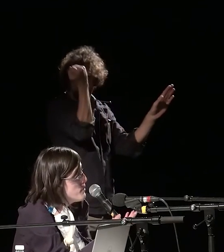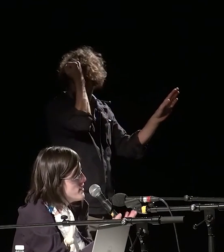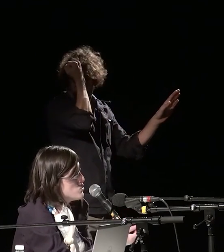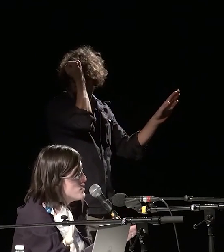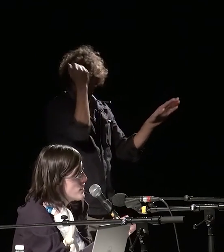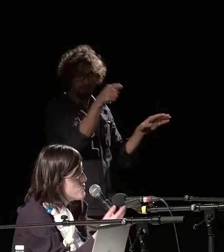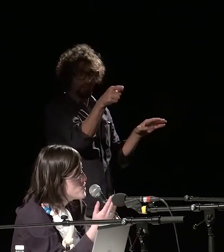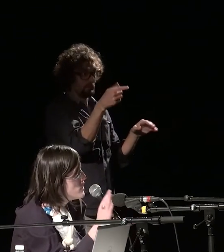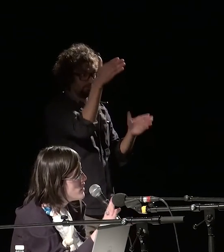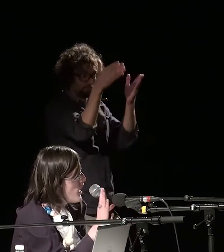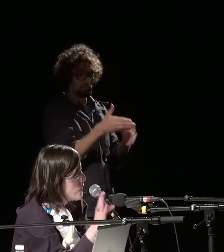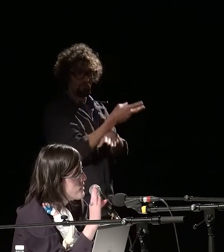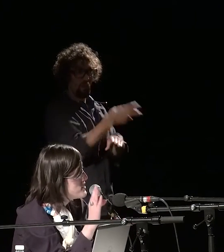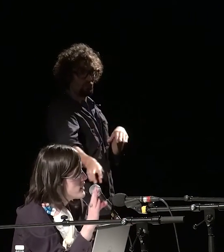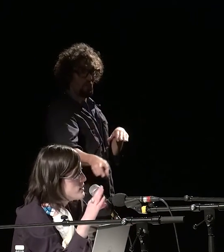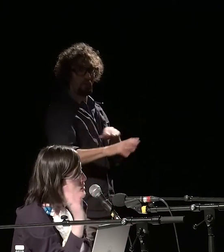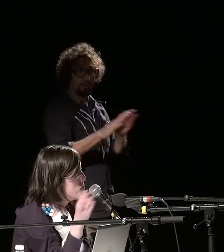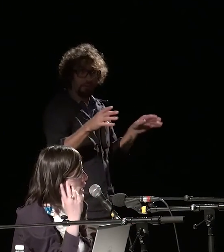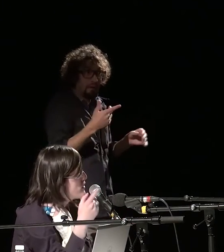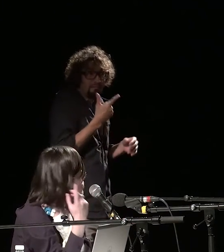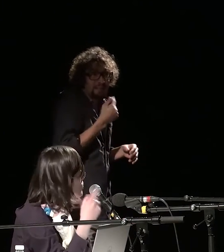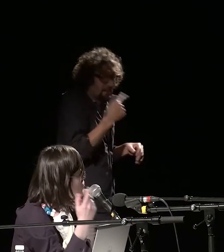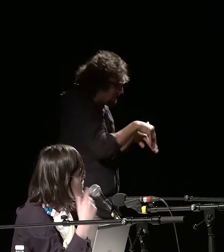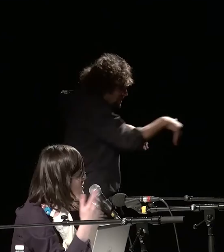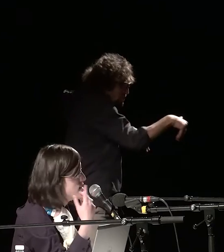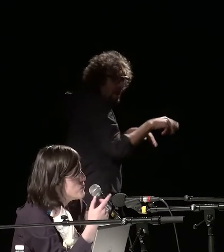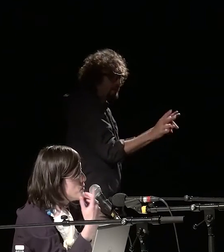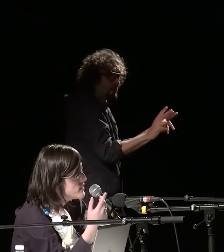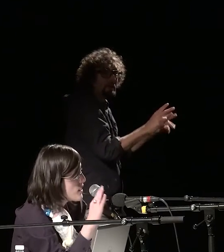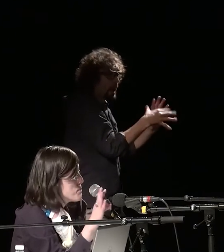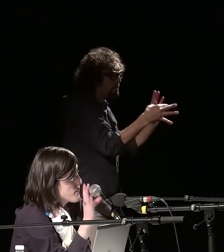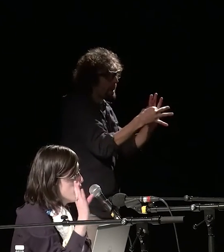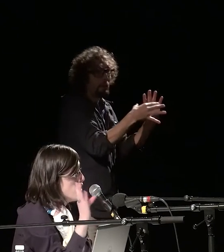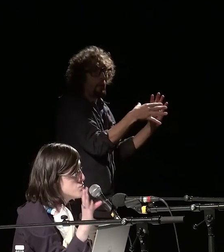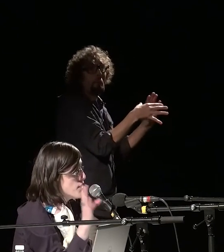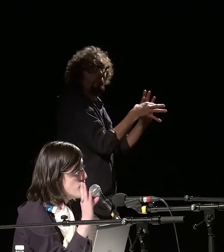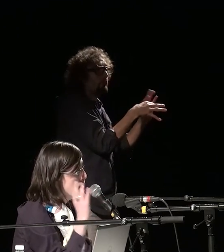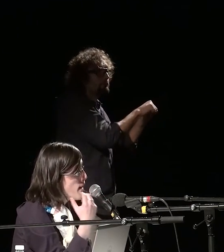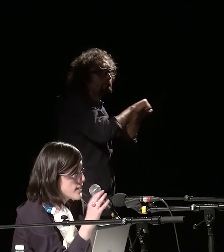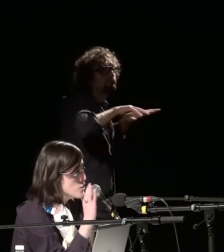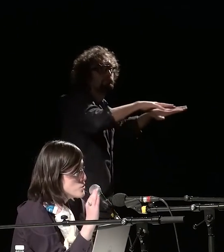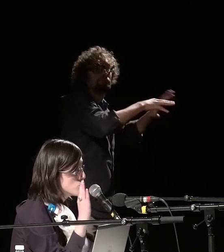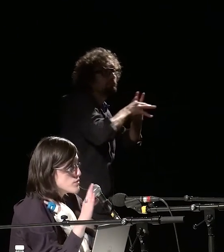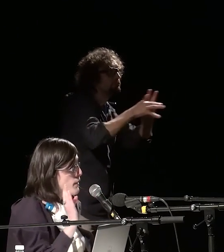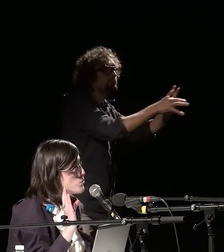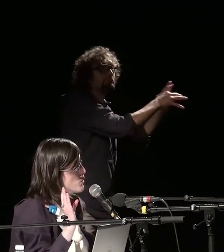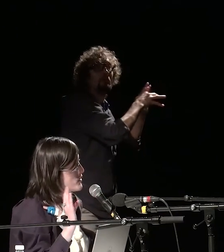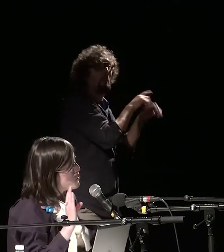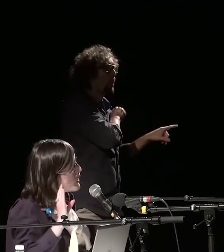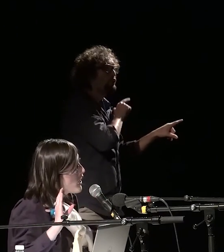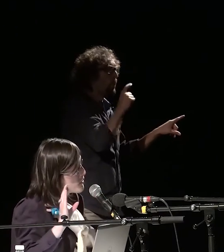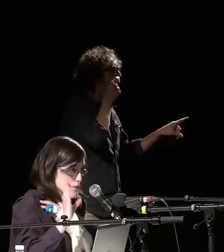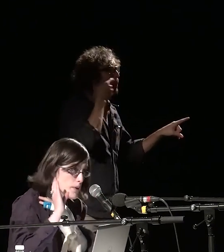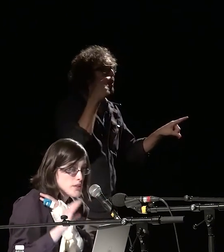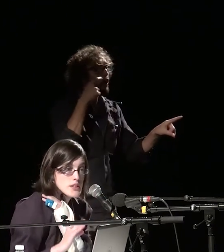rouge, vous voyez bien. Il suffit d'avoir des fichiers informatisés qui se baladent entre tous les systèmes de police et vous avez le même marquage, mais juste, c'est pas douloureux. Et